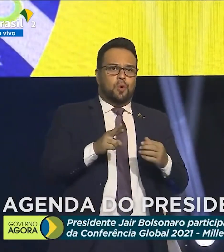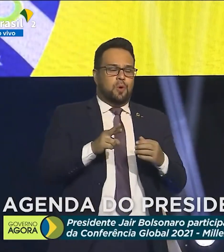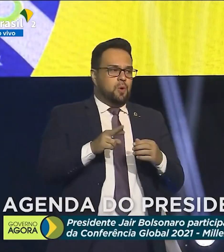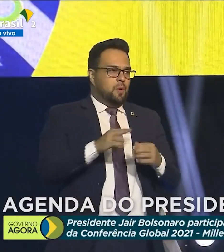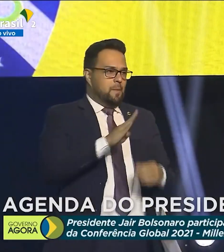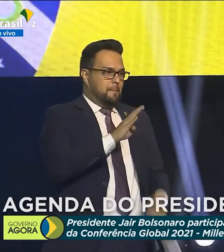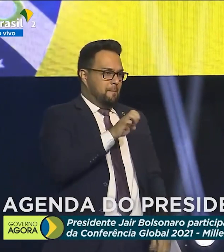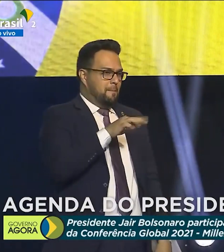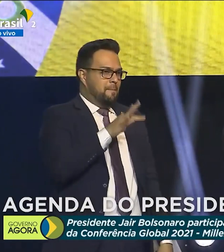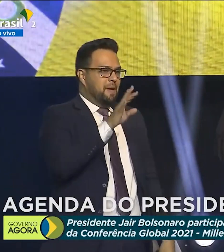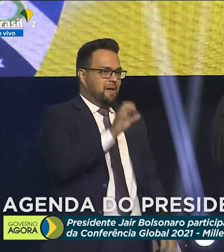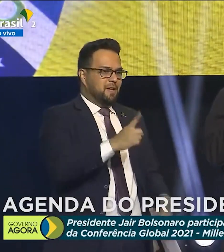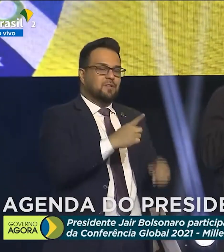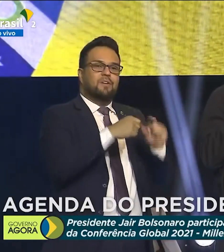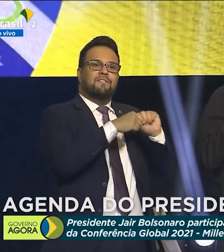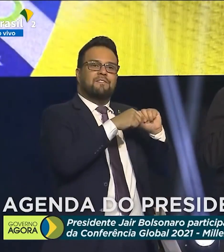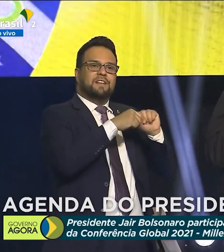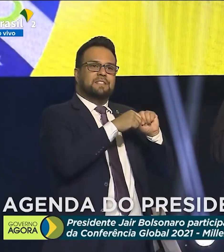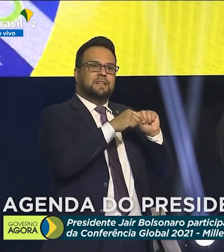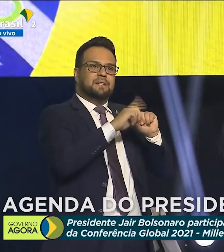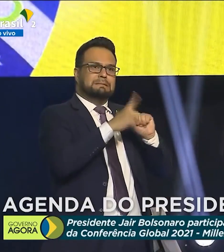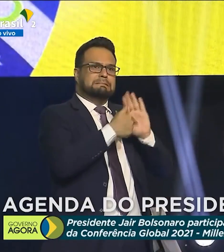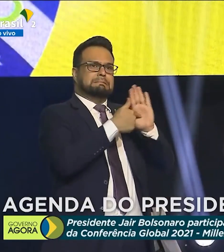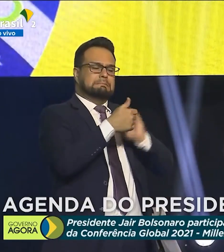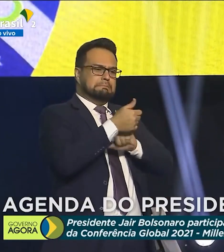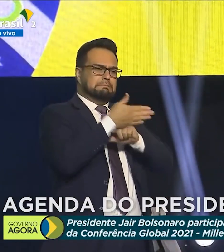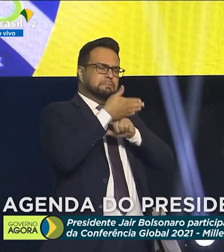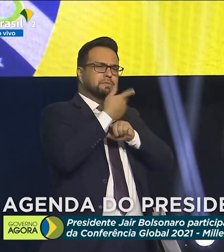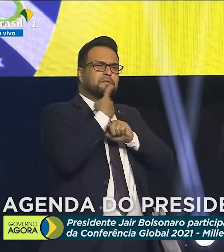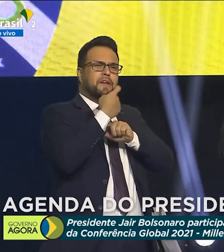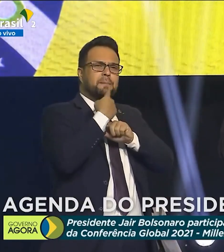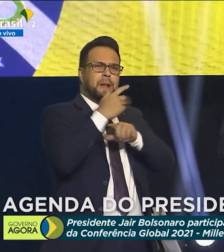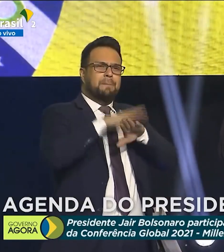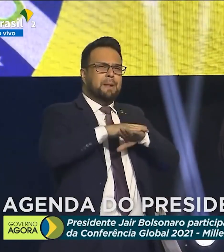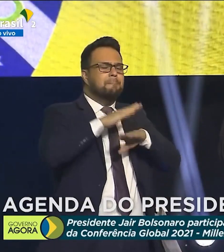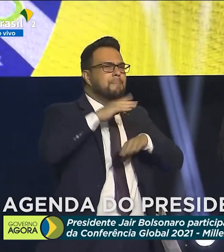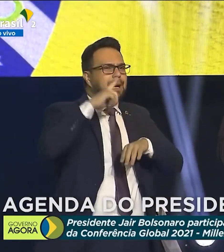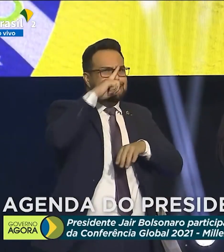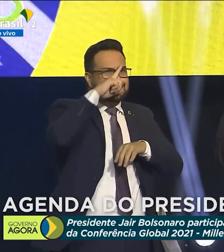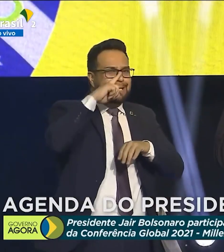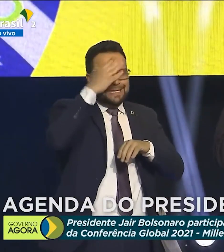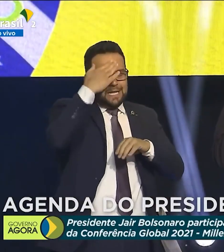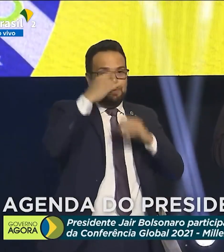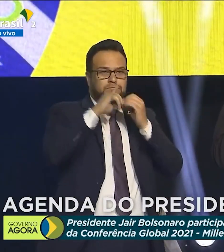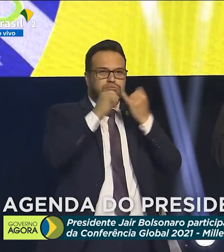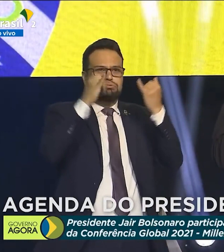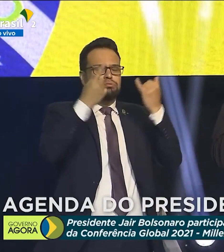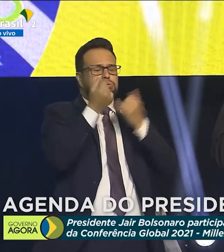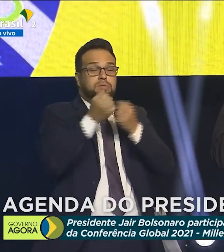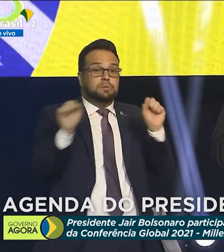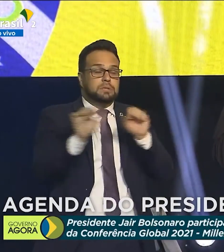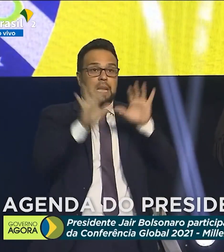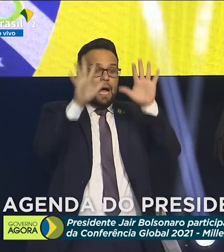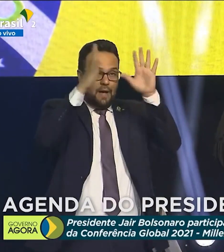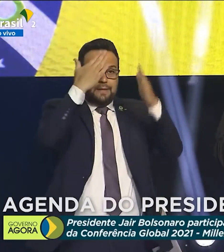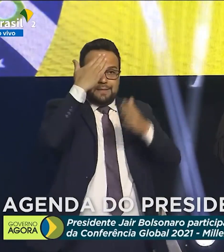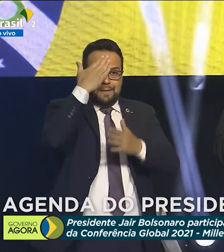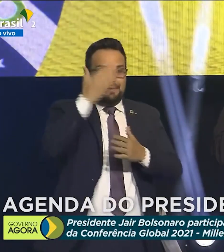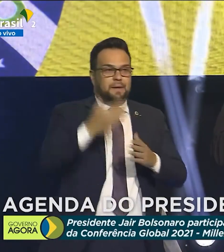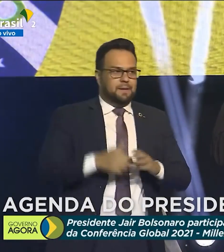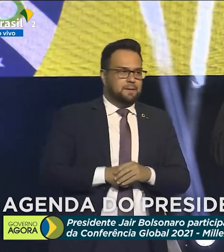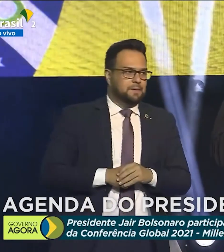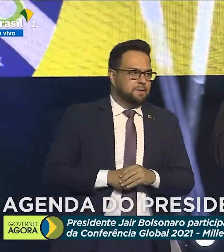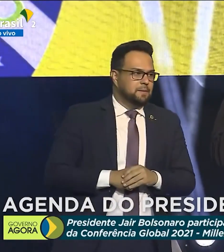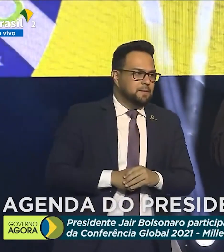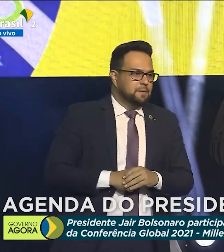sinergias decreta a bandeira vermelha dói no coração sabemos a dificuldade da energia elétrica eu